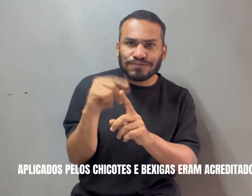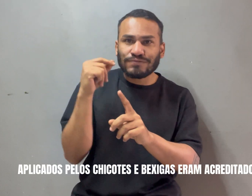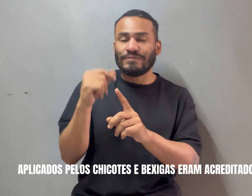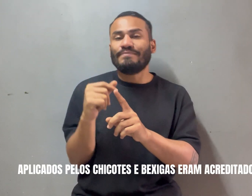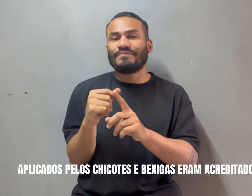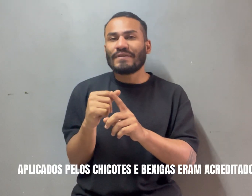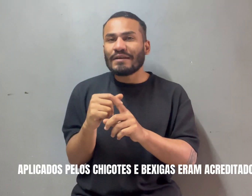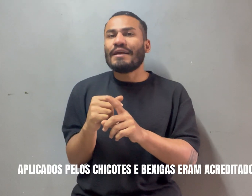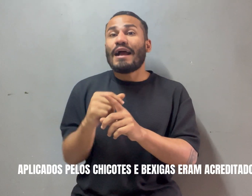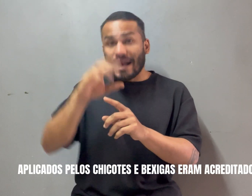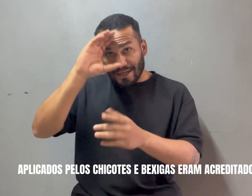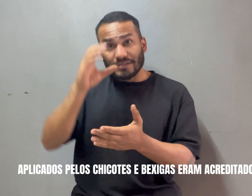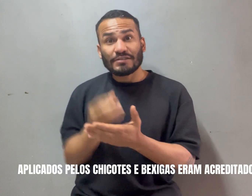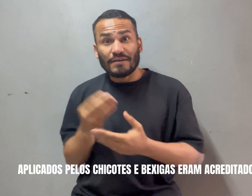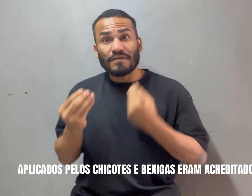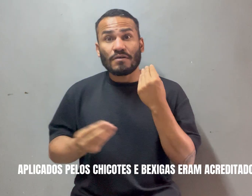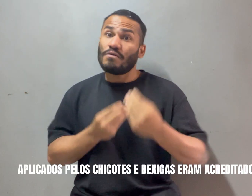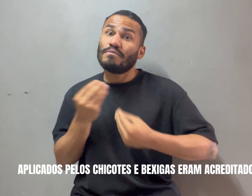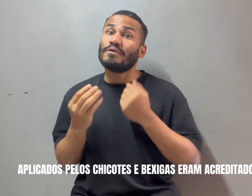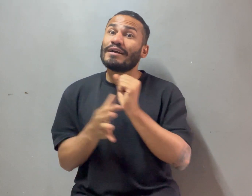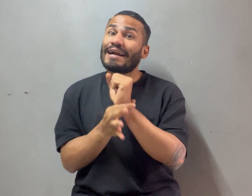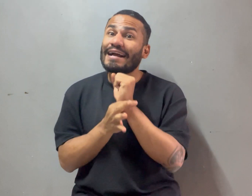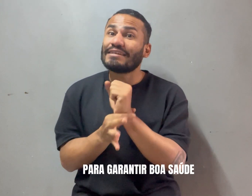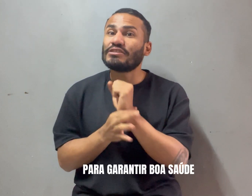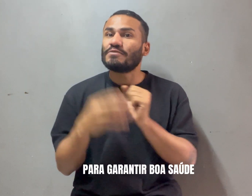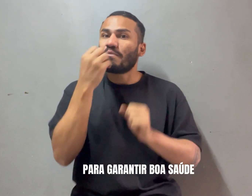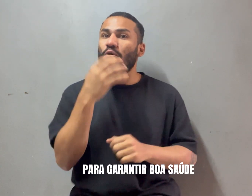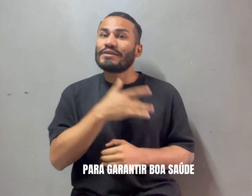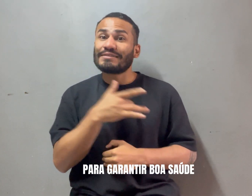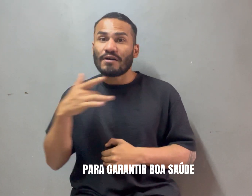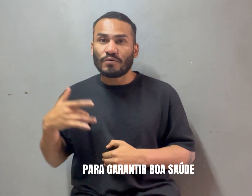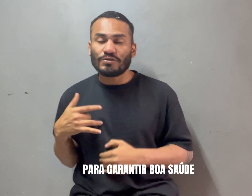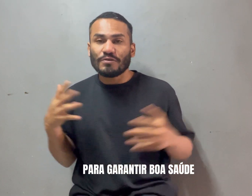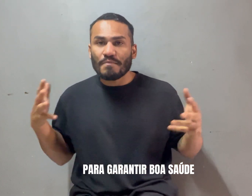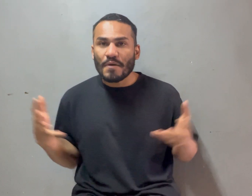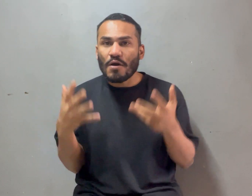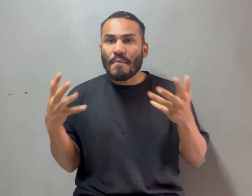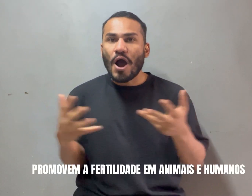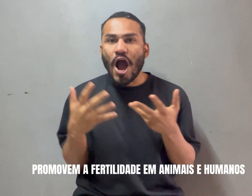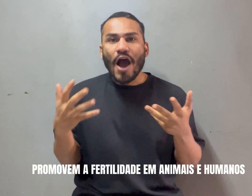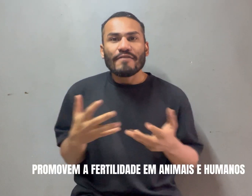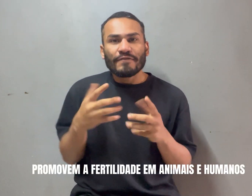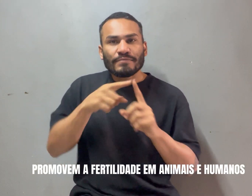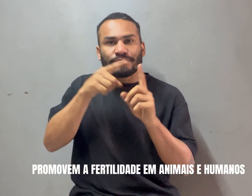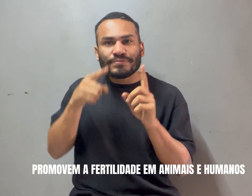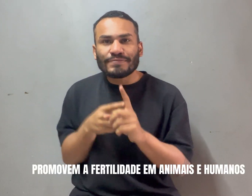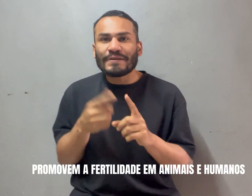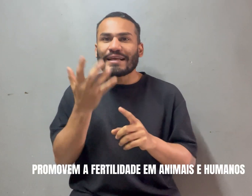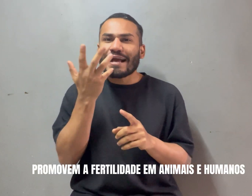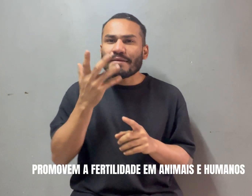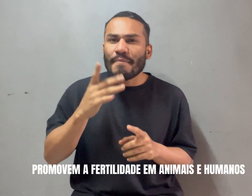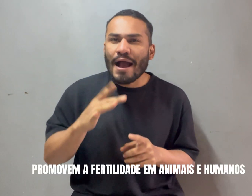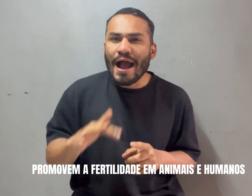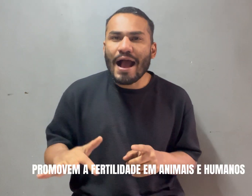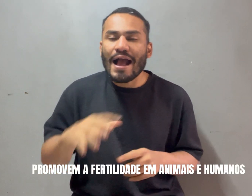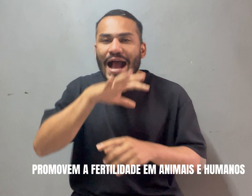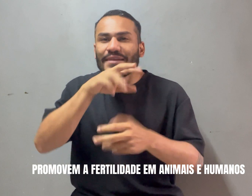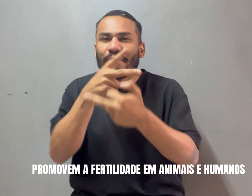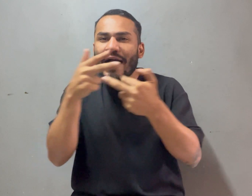pelos chicotes e bexigas eram acreditados para garantir boa saúde, promovem a fertilidade em animais e humanos,